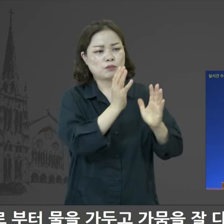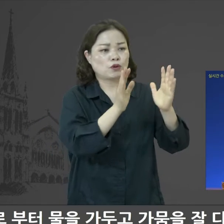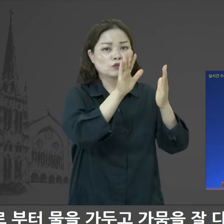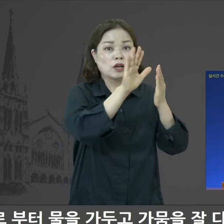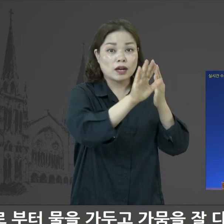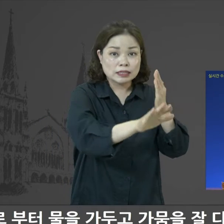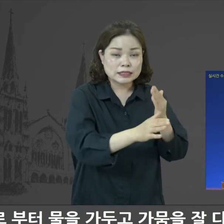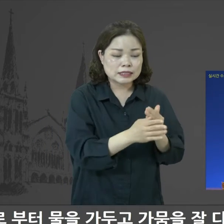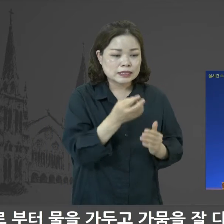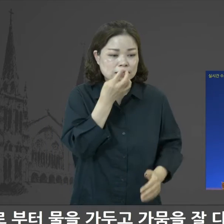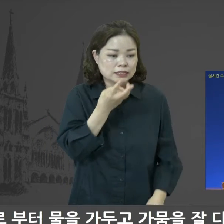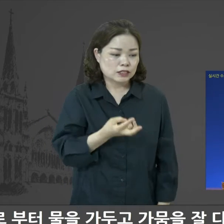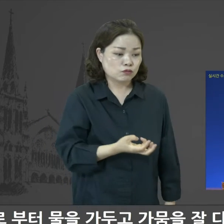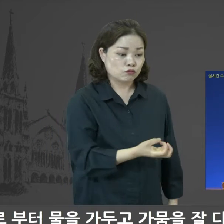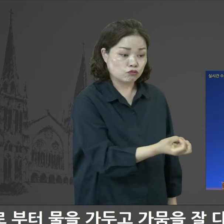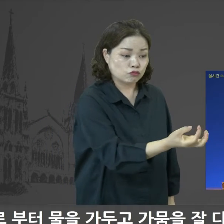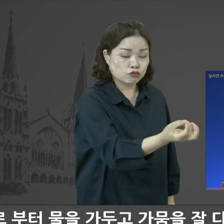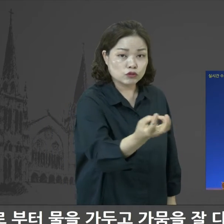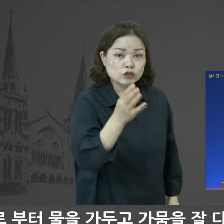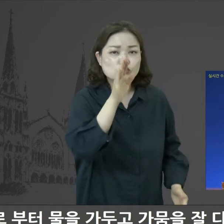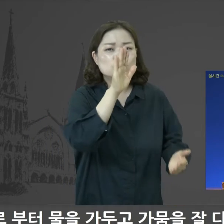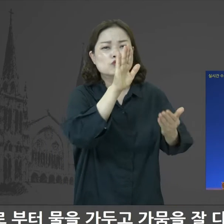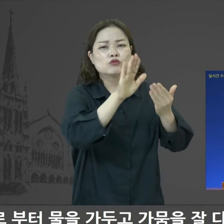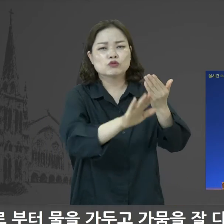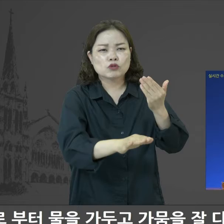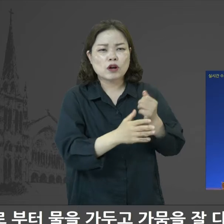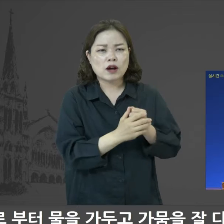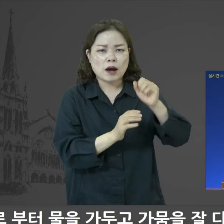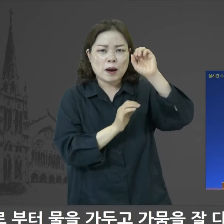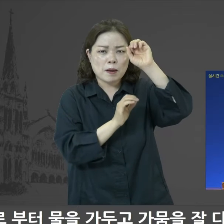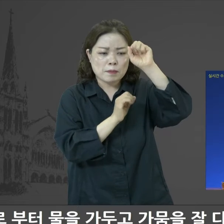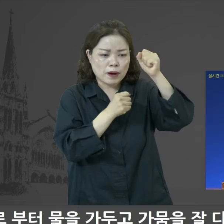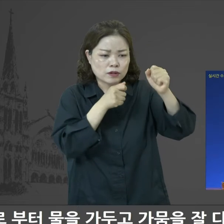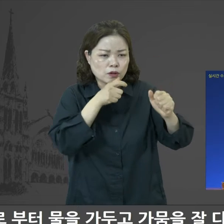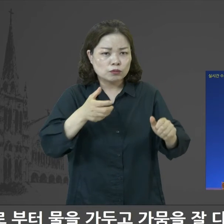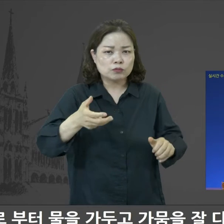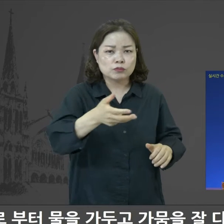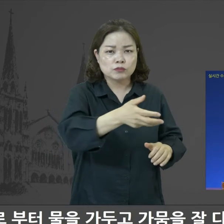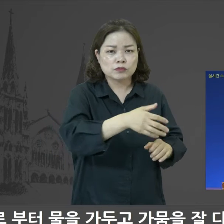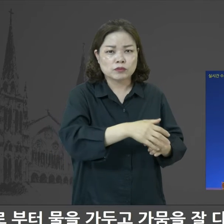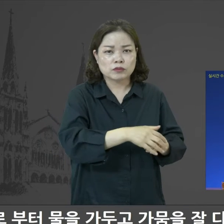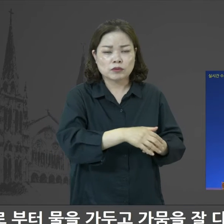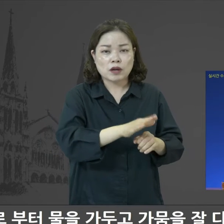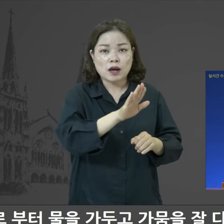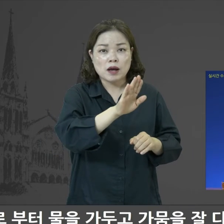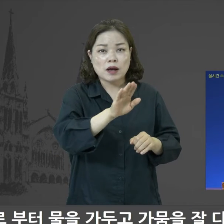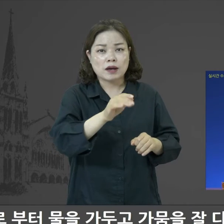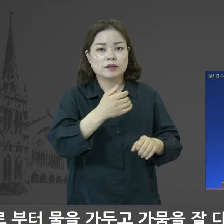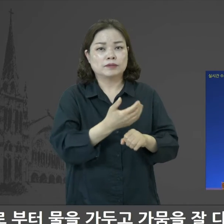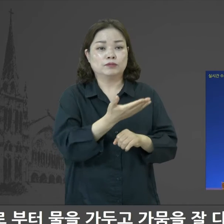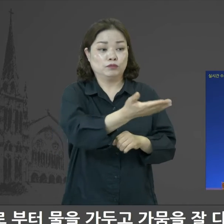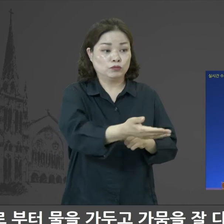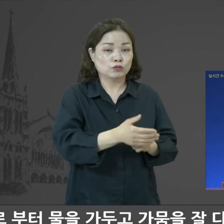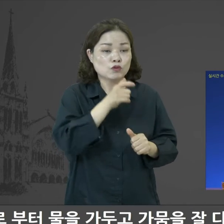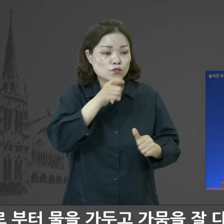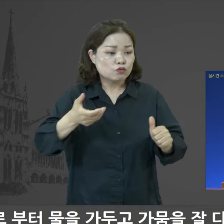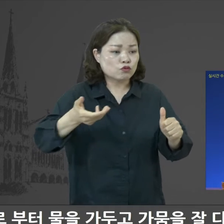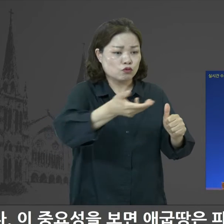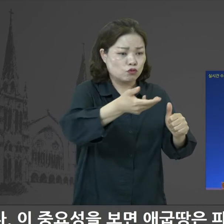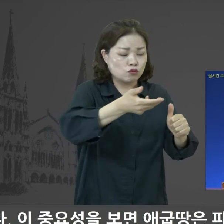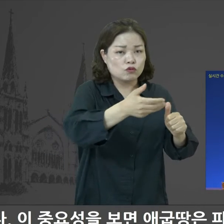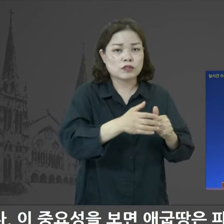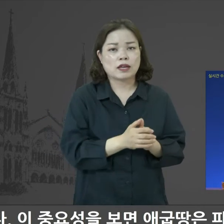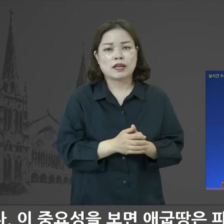후에, 그러니까 씨를 뿌리고 난 이후에 발로 물대기를 해서 농사를 지었다고 합니다. 아시는 바와